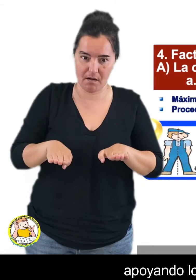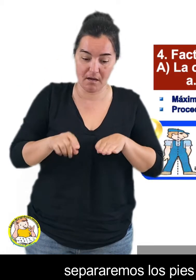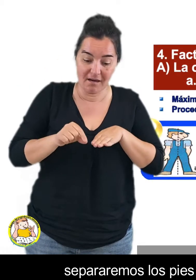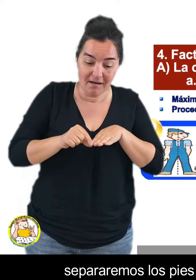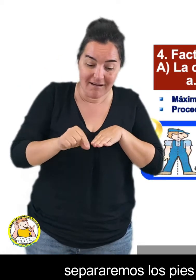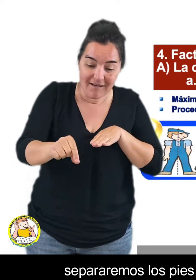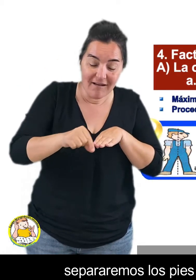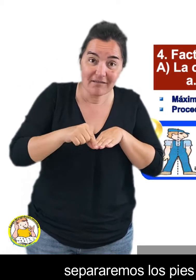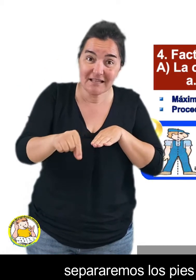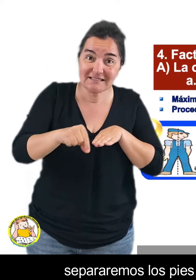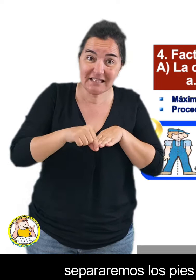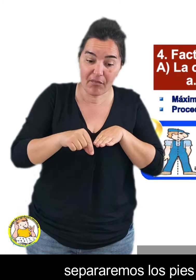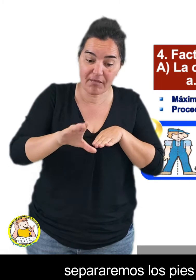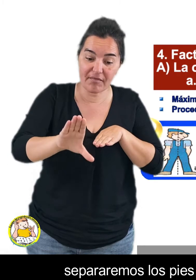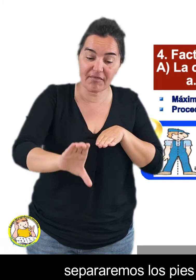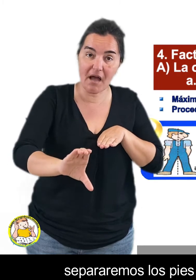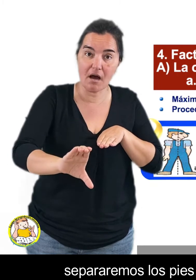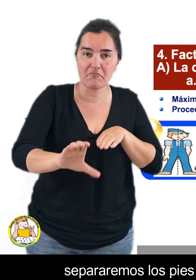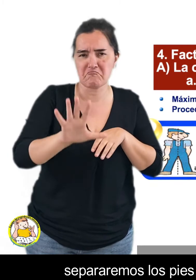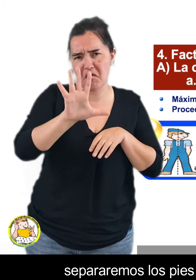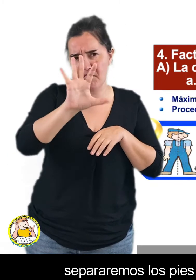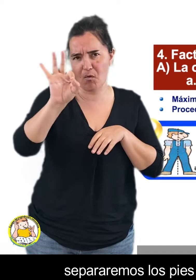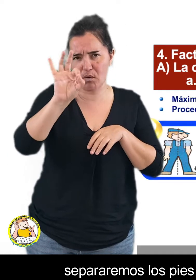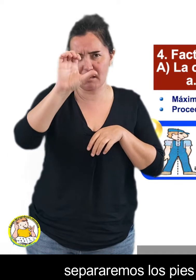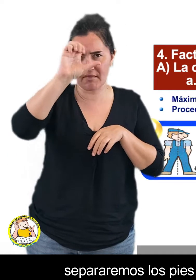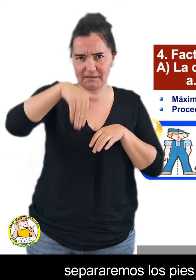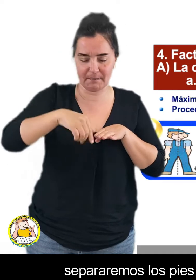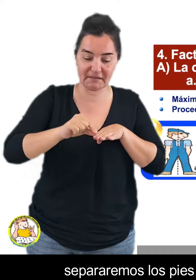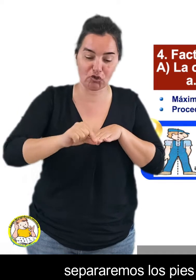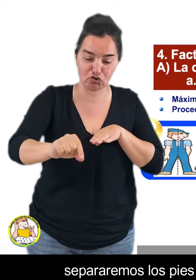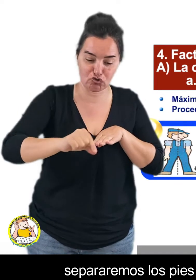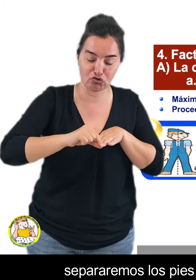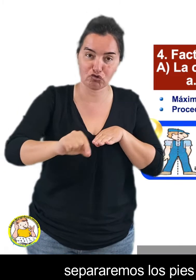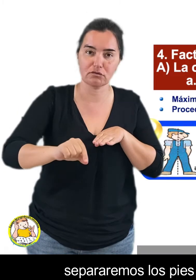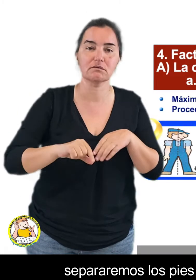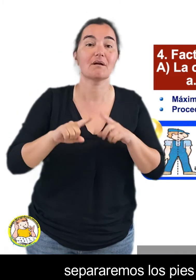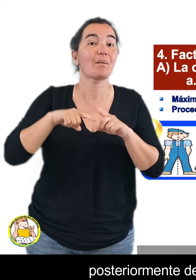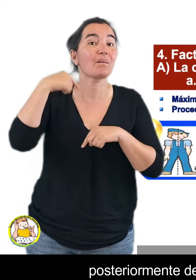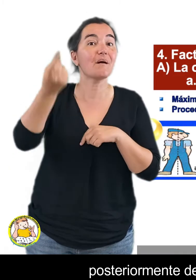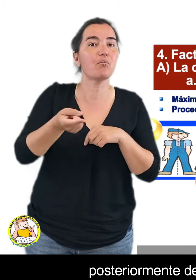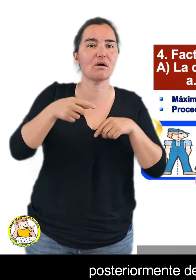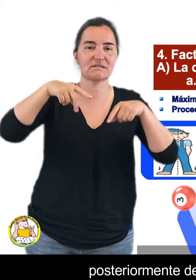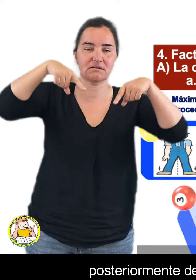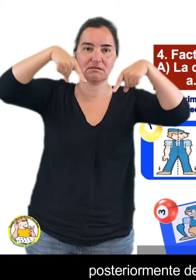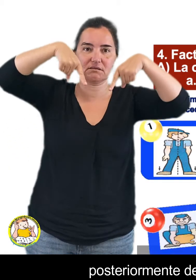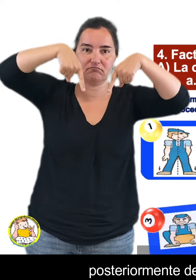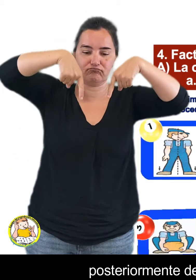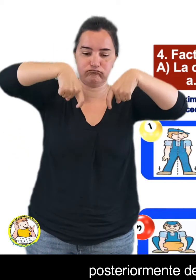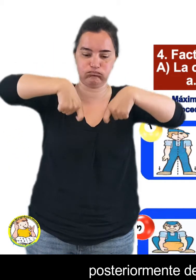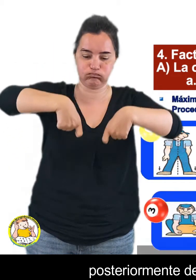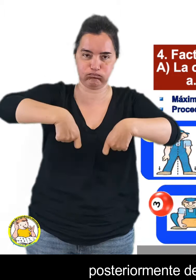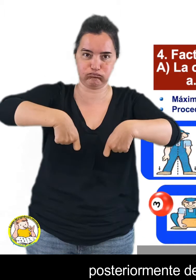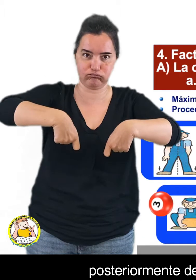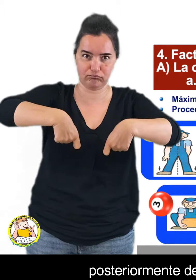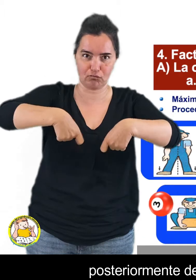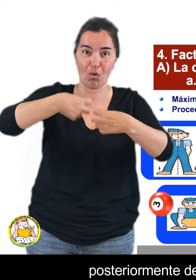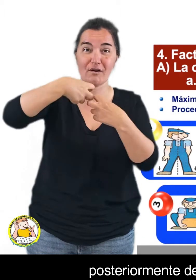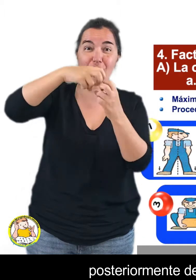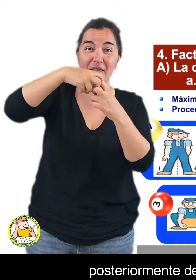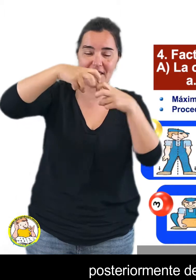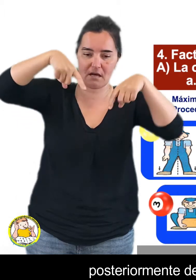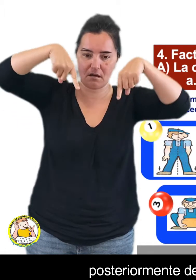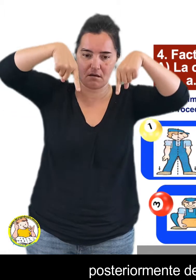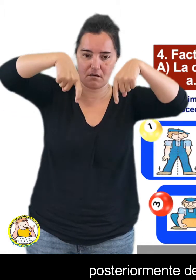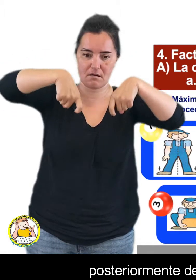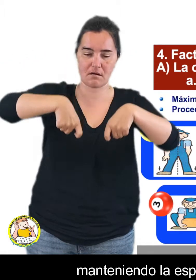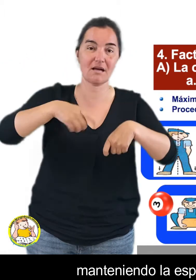suelo. Separaremos los pies a una distancia de más o menos 50 centímetros. Posteriormente descenderemos doblando